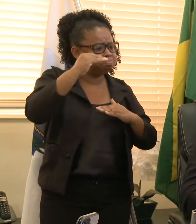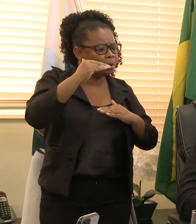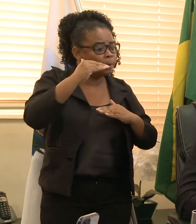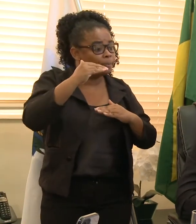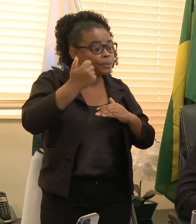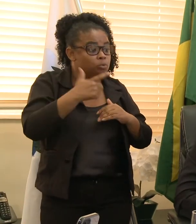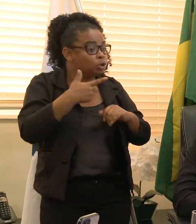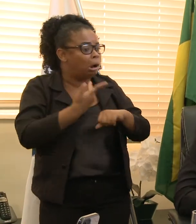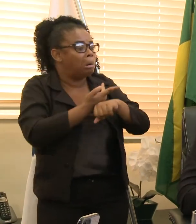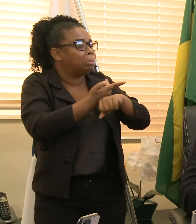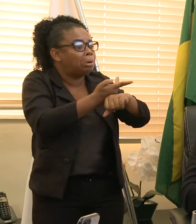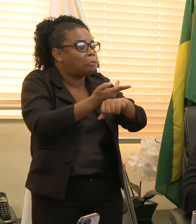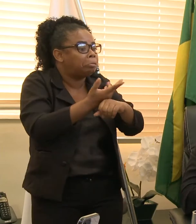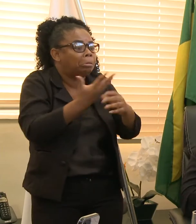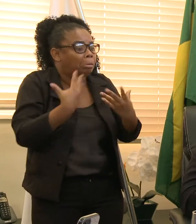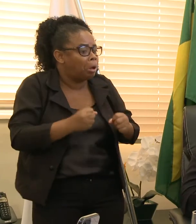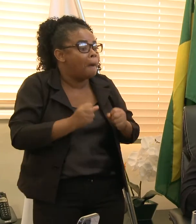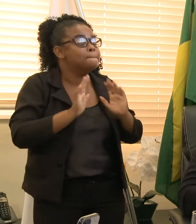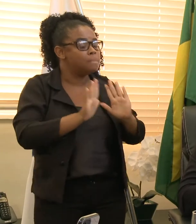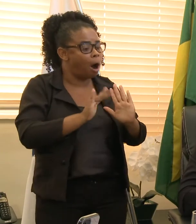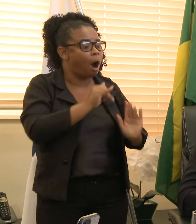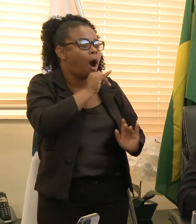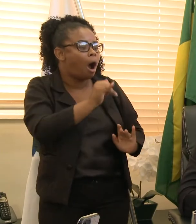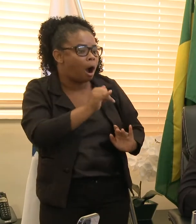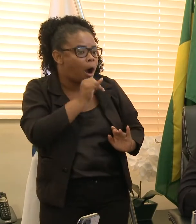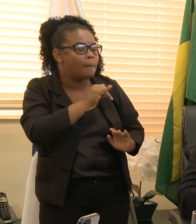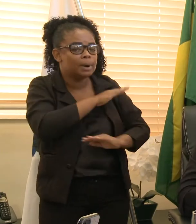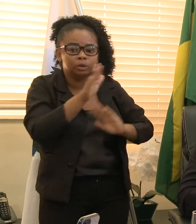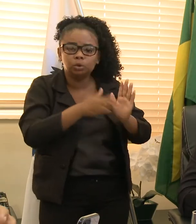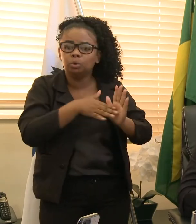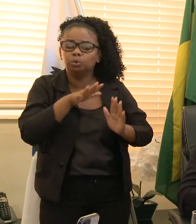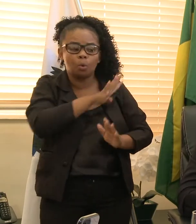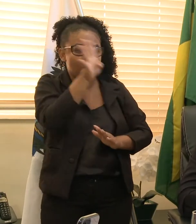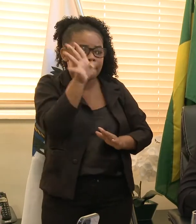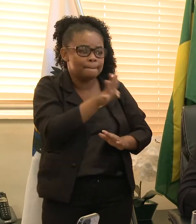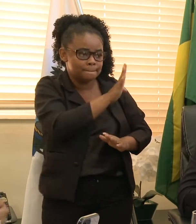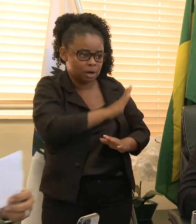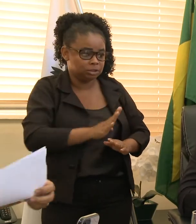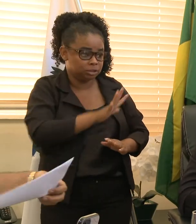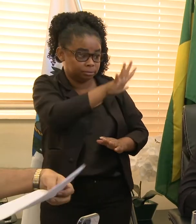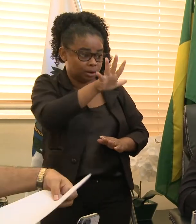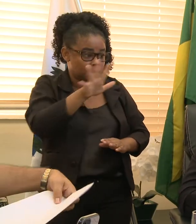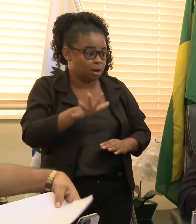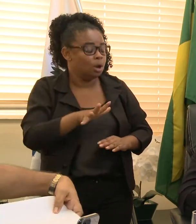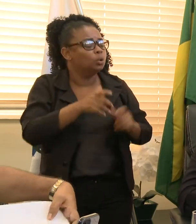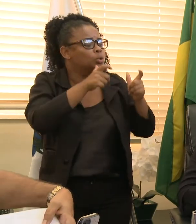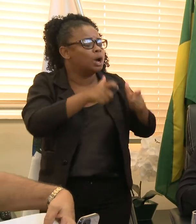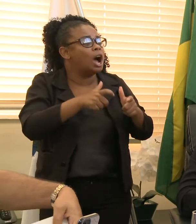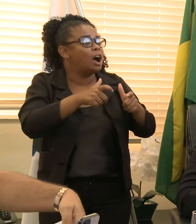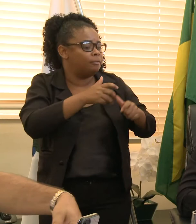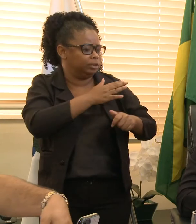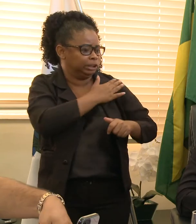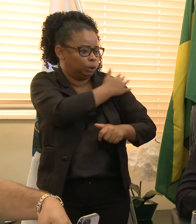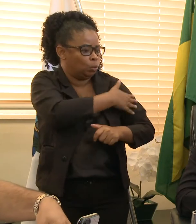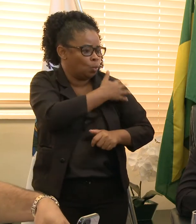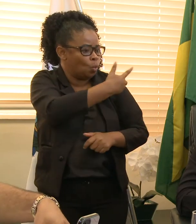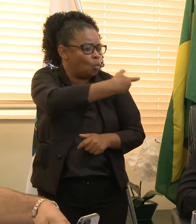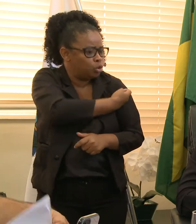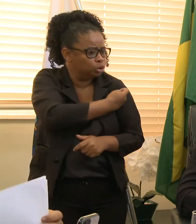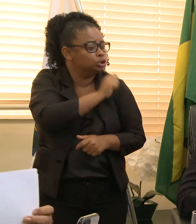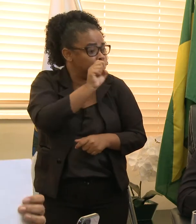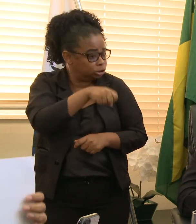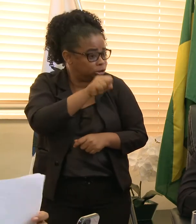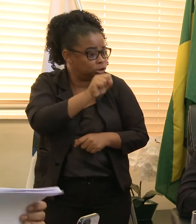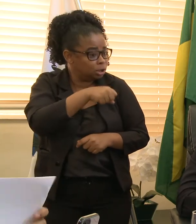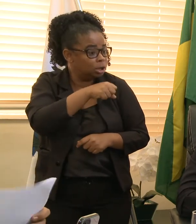como um troféu, mas como um bom exemplo para todo o Brasil. O lugar de vacina é no braço, segundo o nosso prefeito. Nós estamos juntos com o